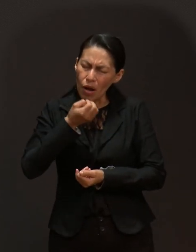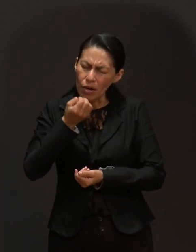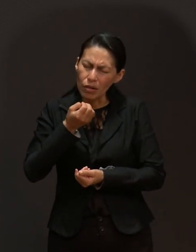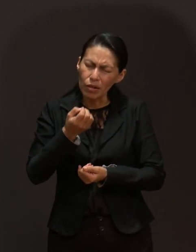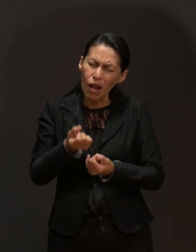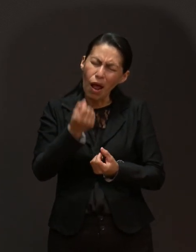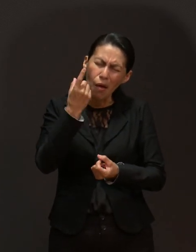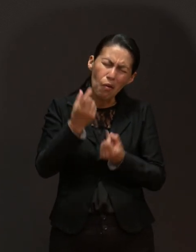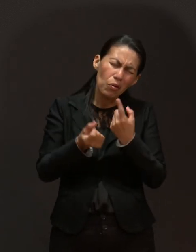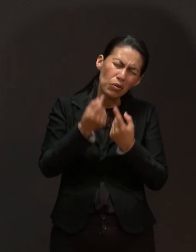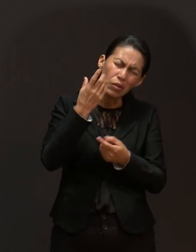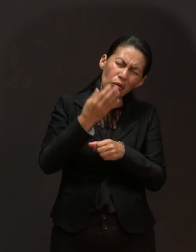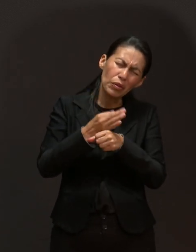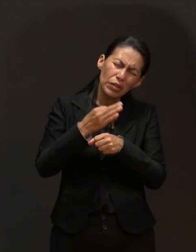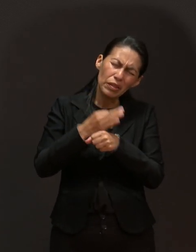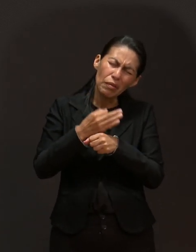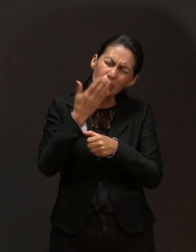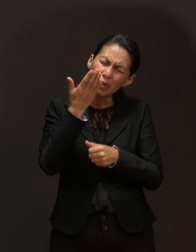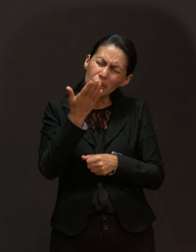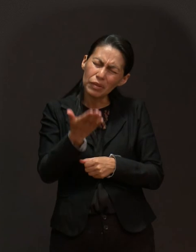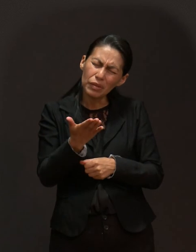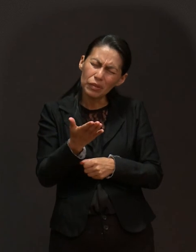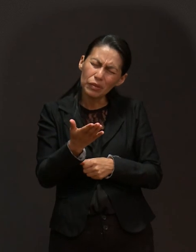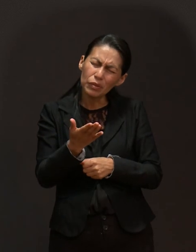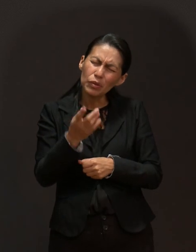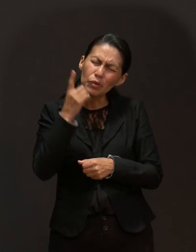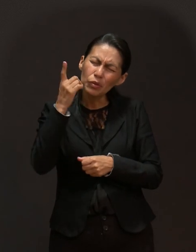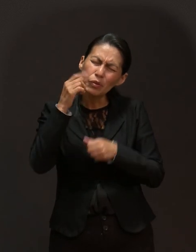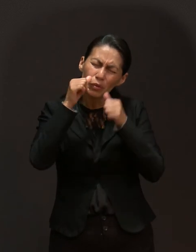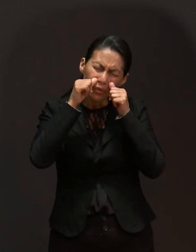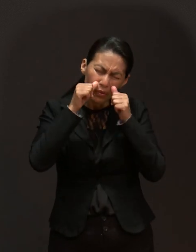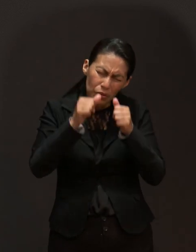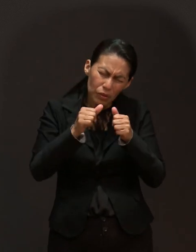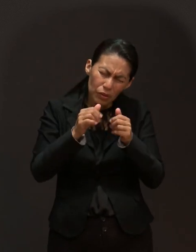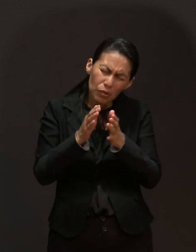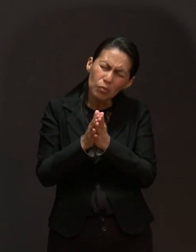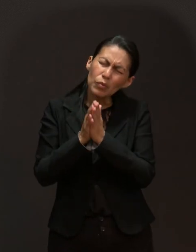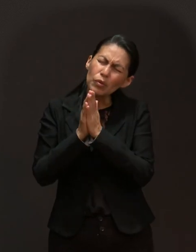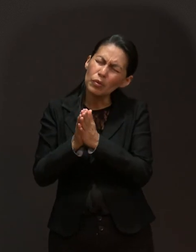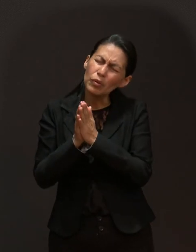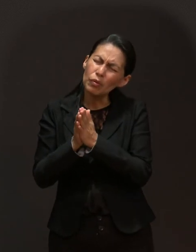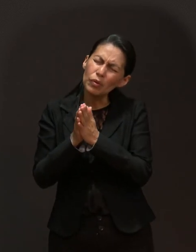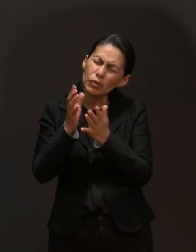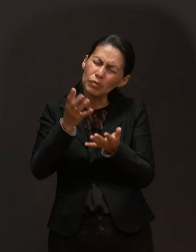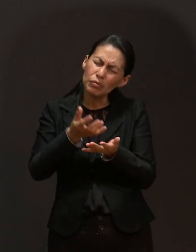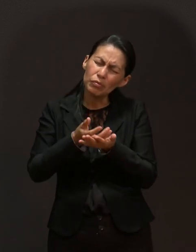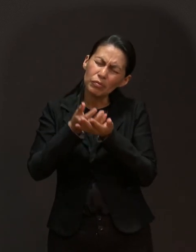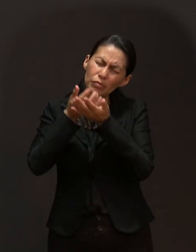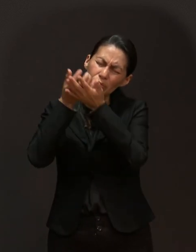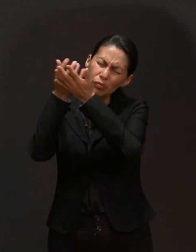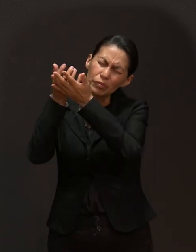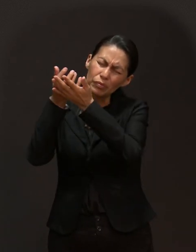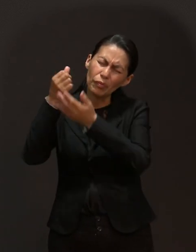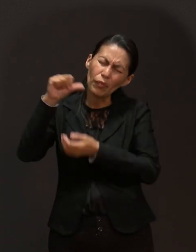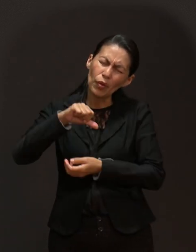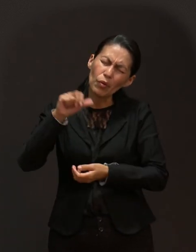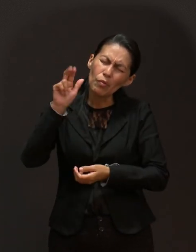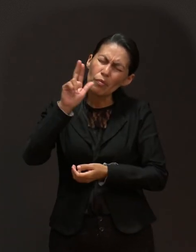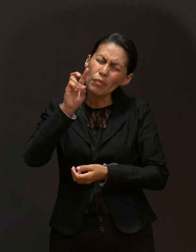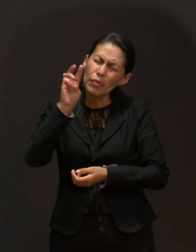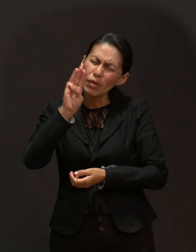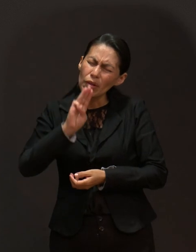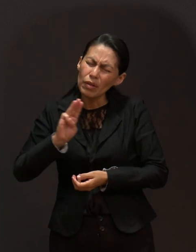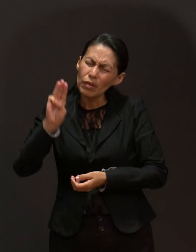especial Por los pedidos Que hemos estado escuchando Hoy es un día muy especial De oraciones Un miércoles de oración